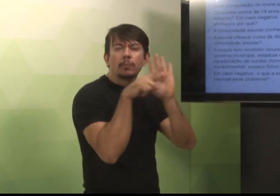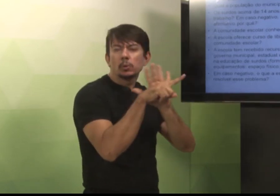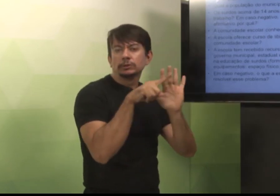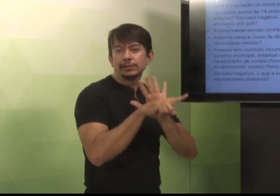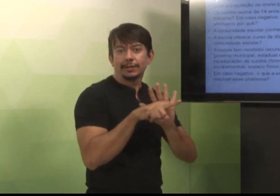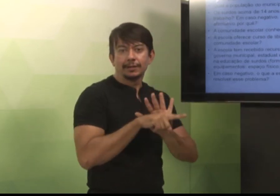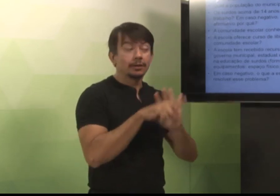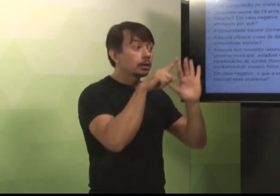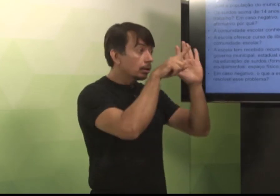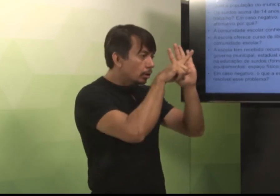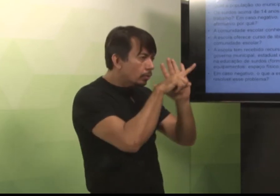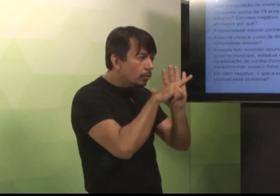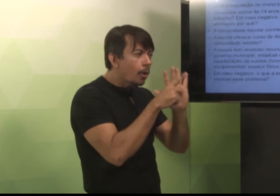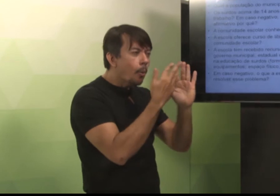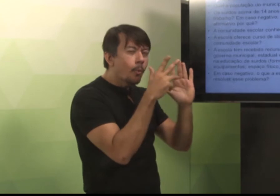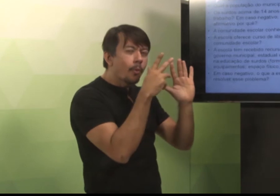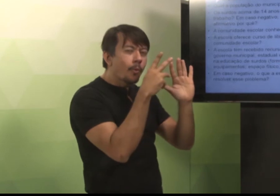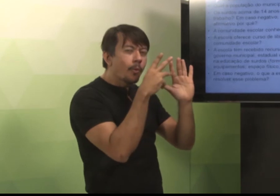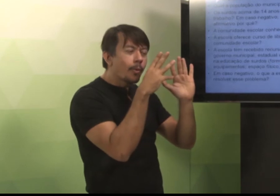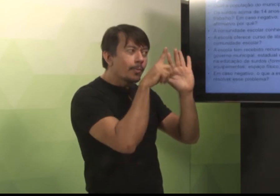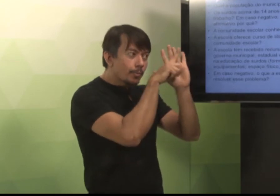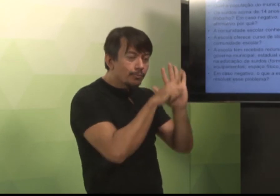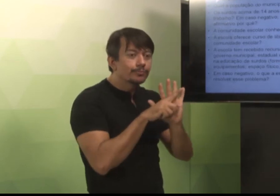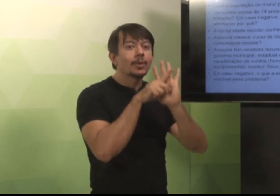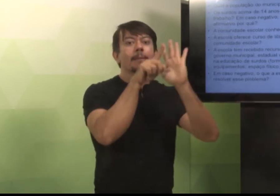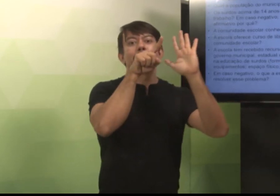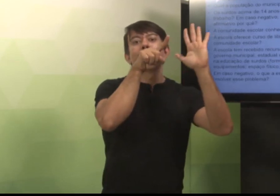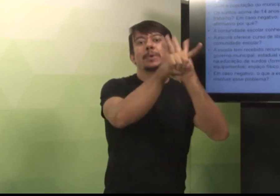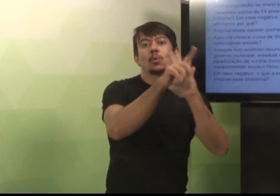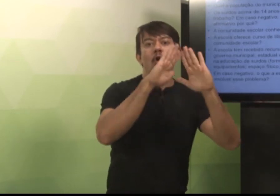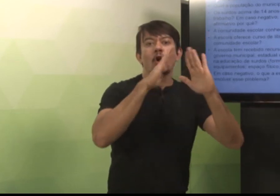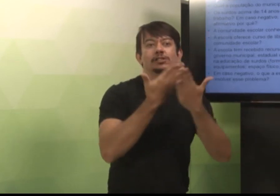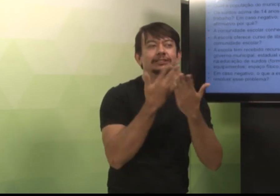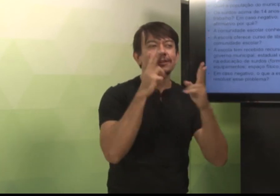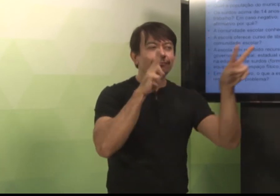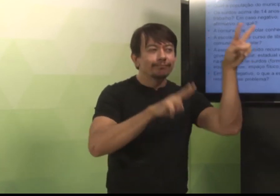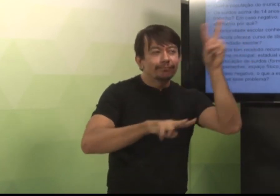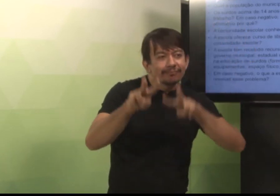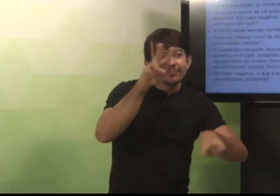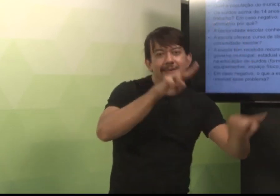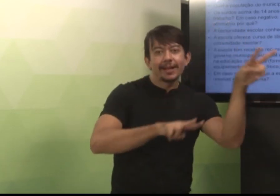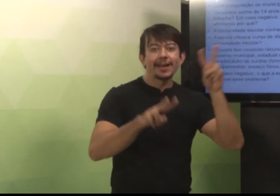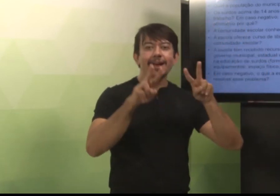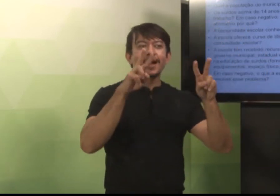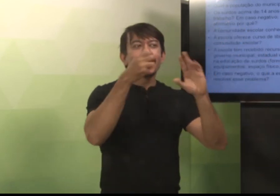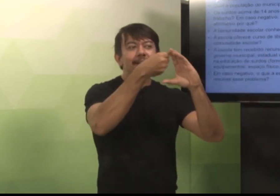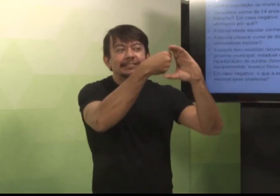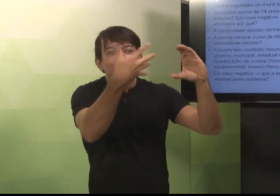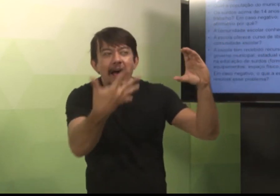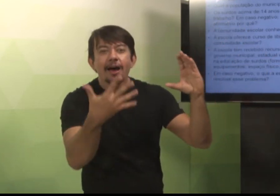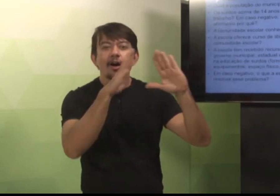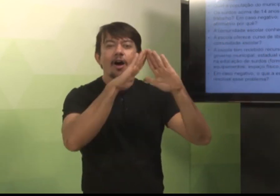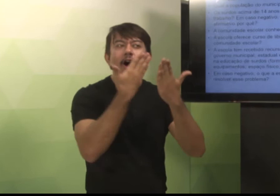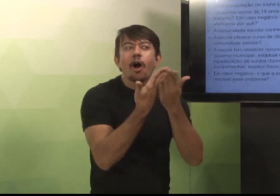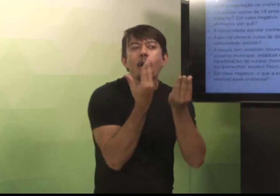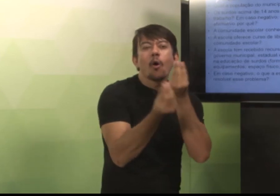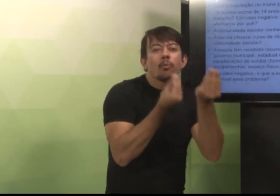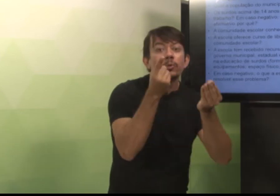acha relevante para utilizar na sua investigação, no contexto escolar, de forma a auxiliar